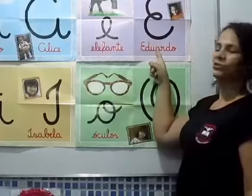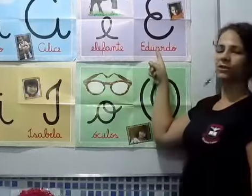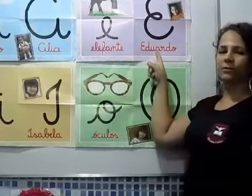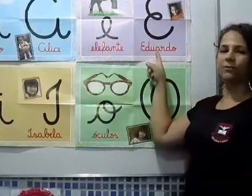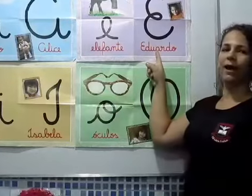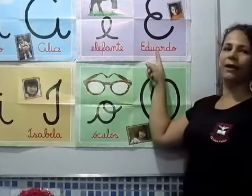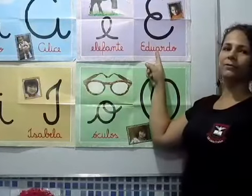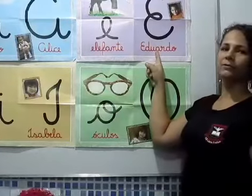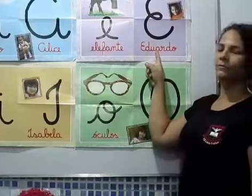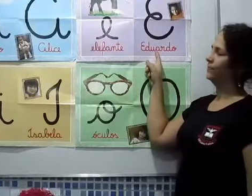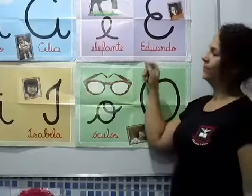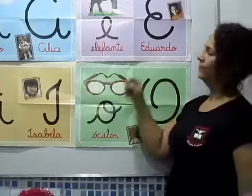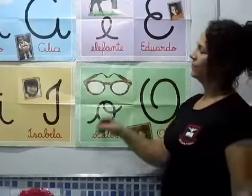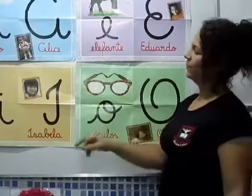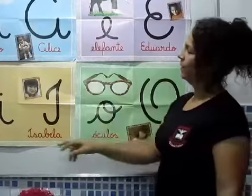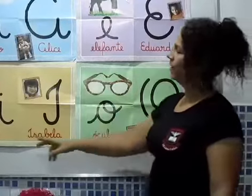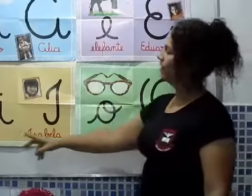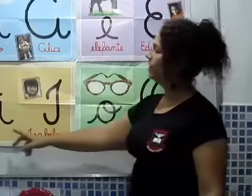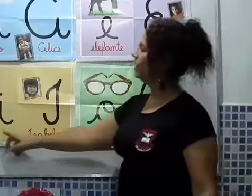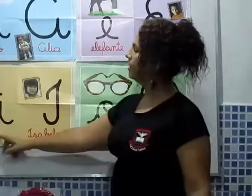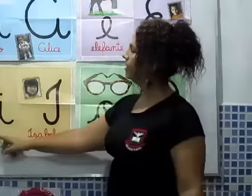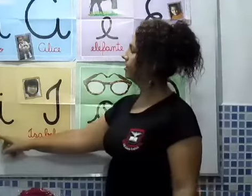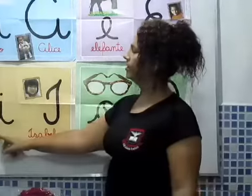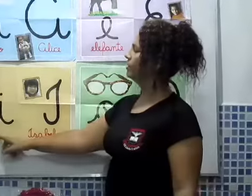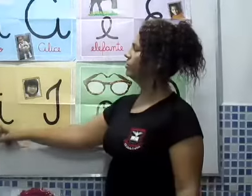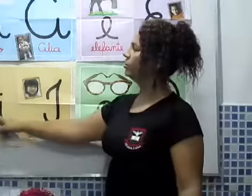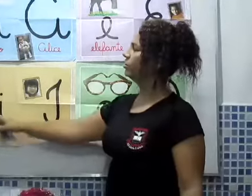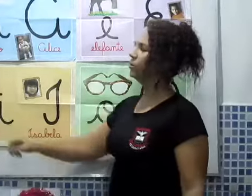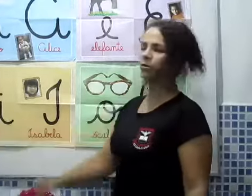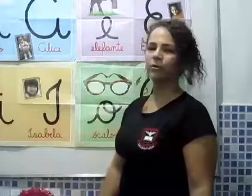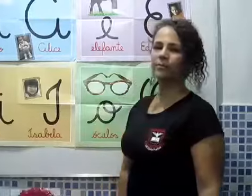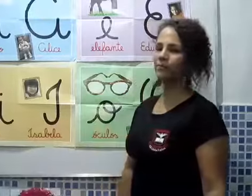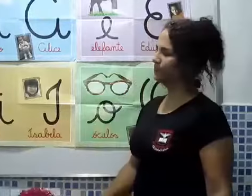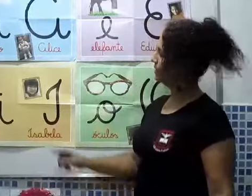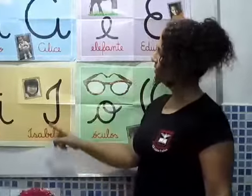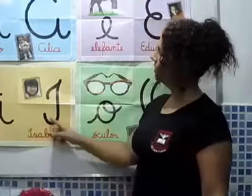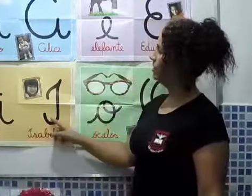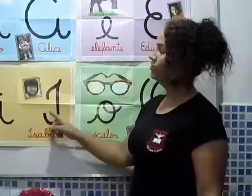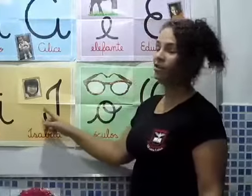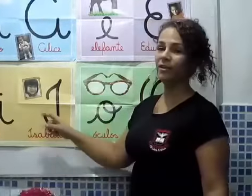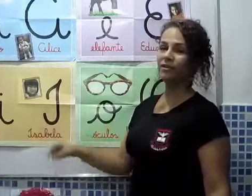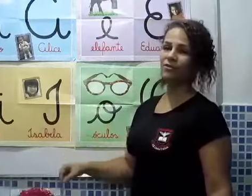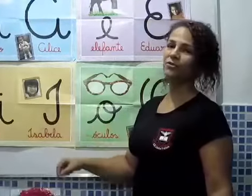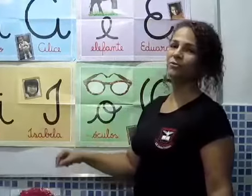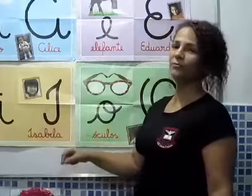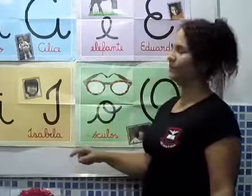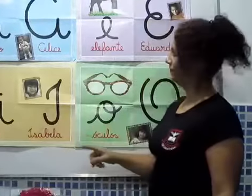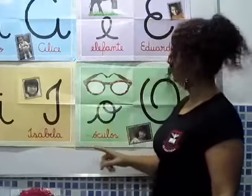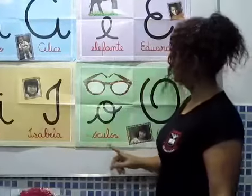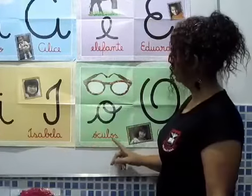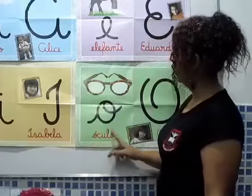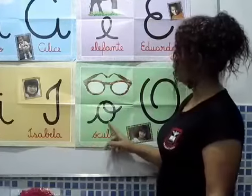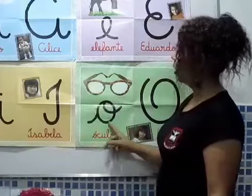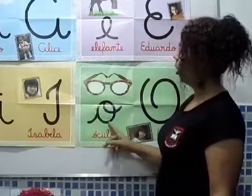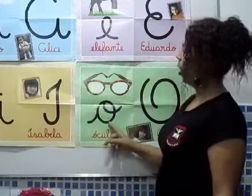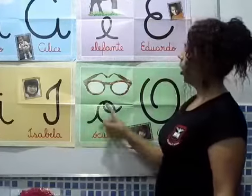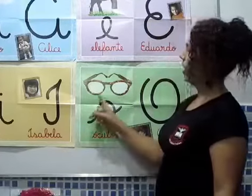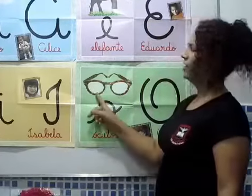de Eduardo, I de ioiô, I de índio, O